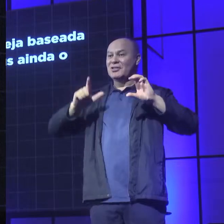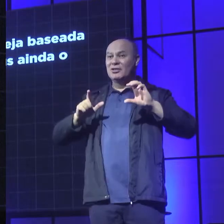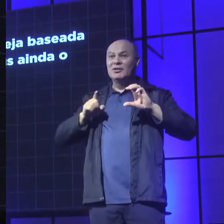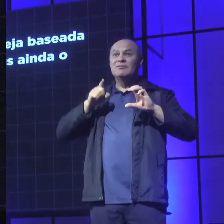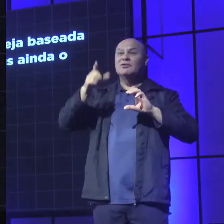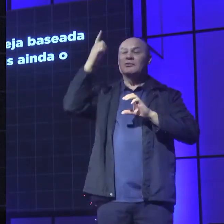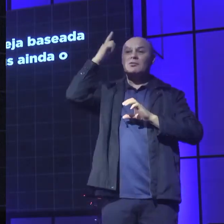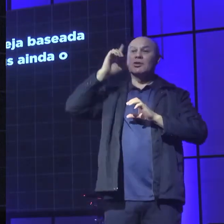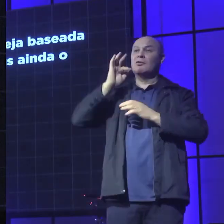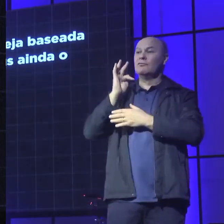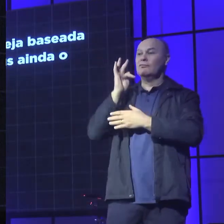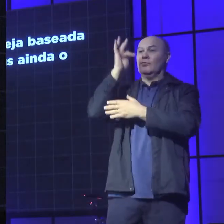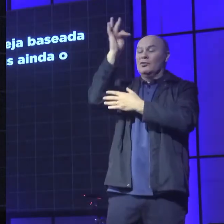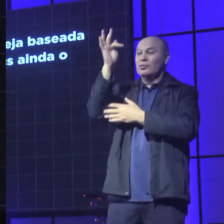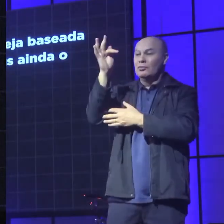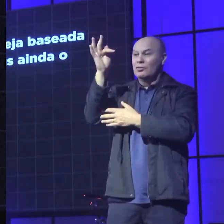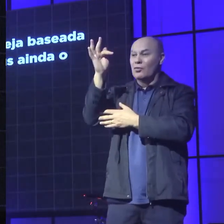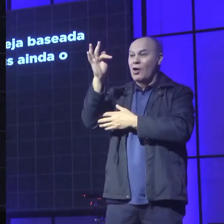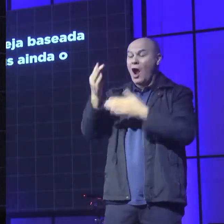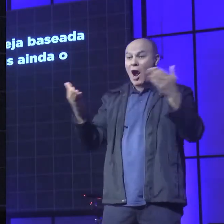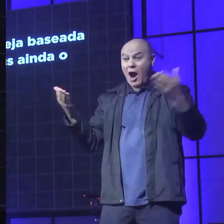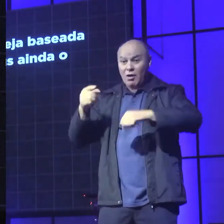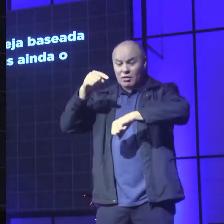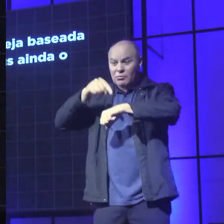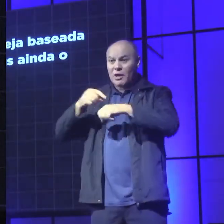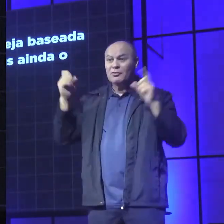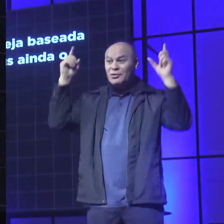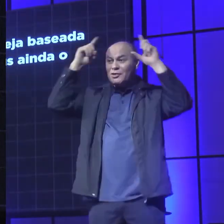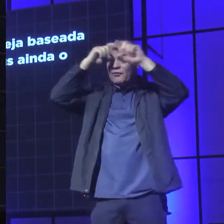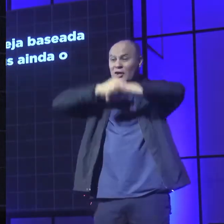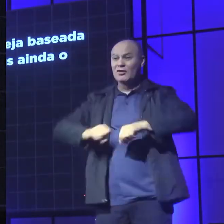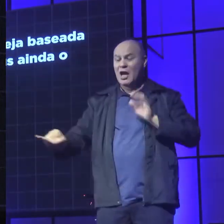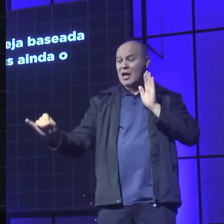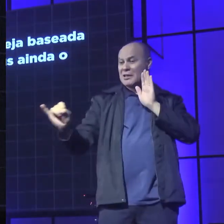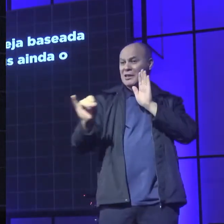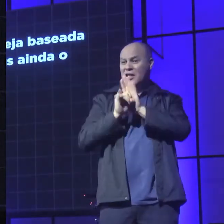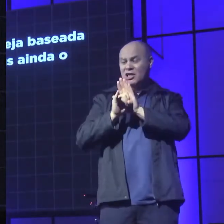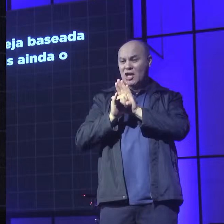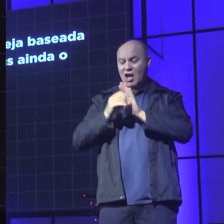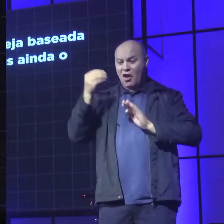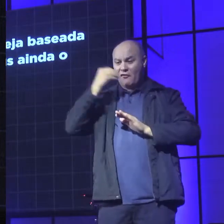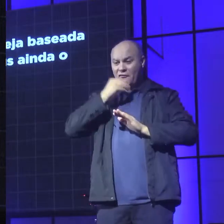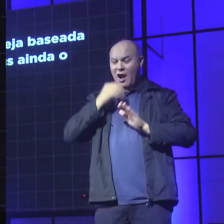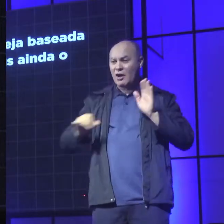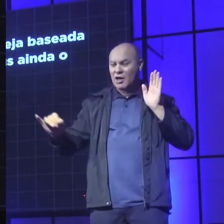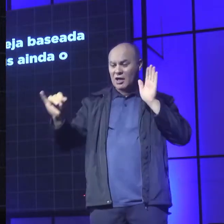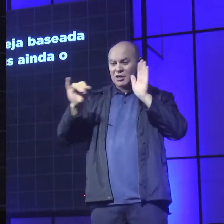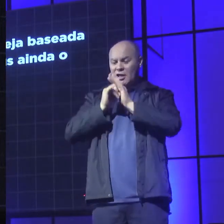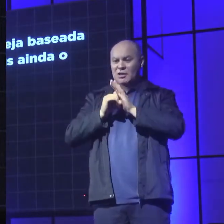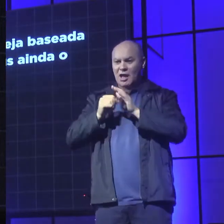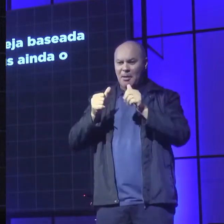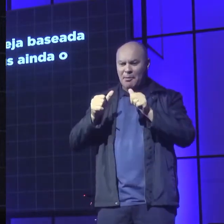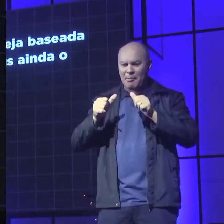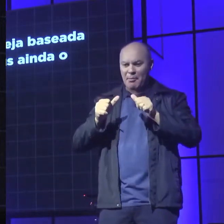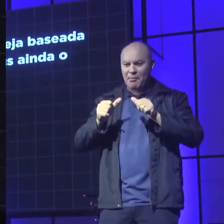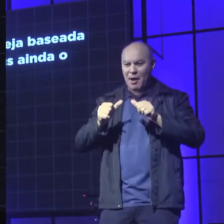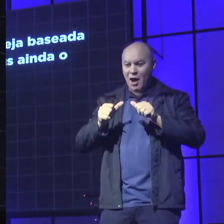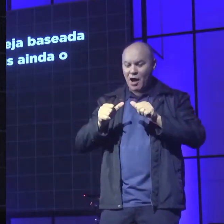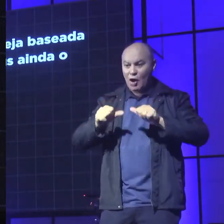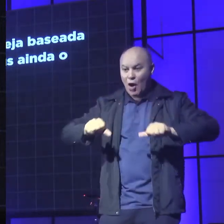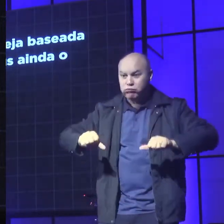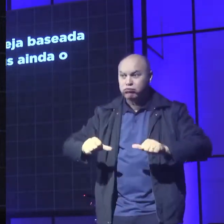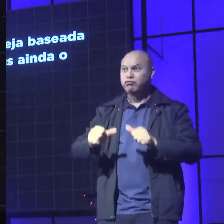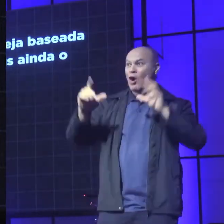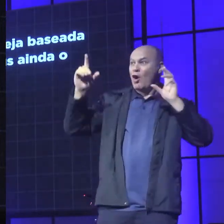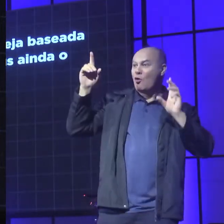com Deus. Em Deus você pode ser mais do que vencedor. Em Deus todos os nossos pecados, todas as